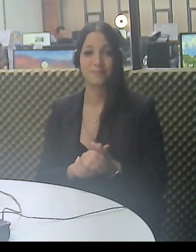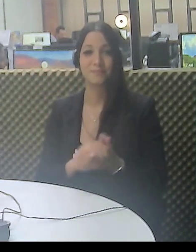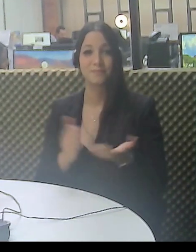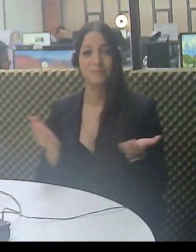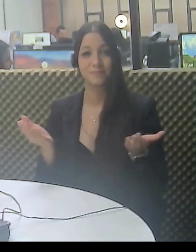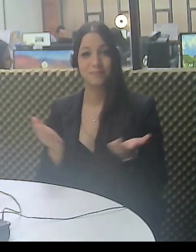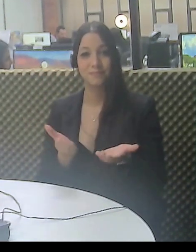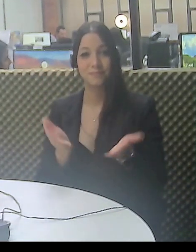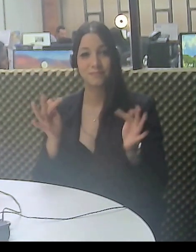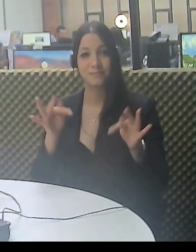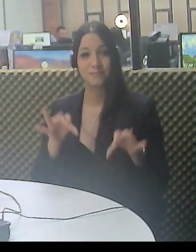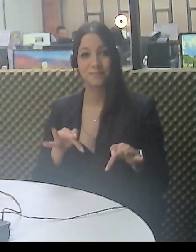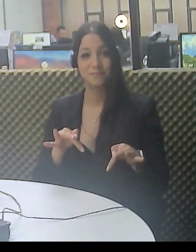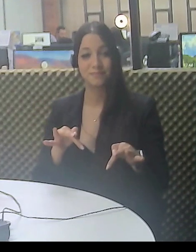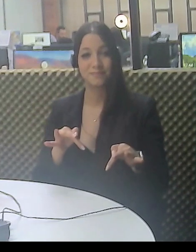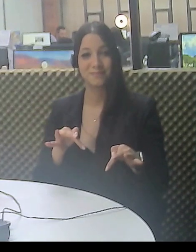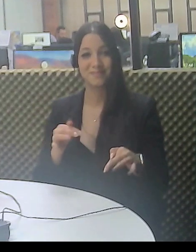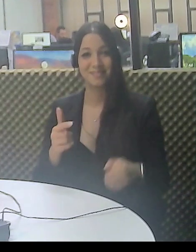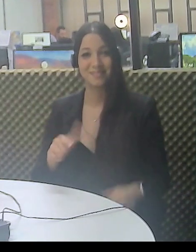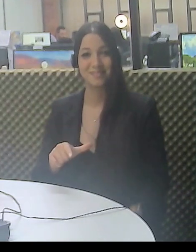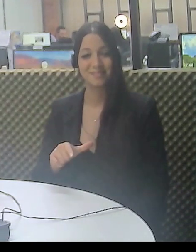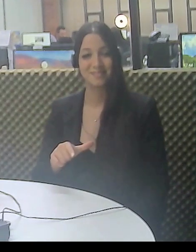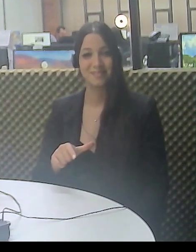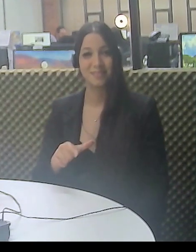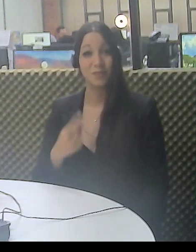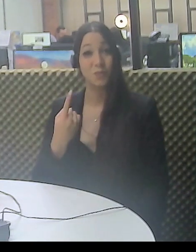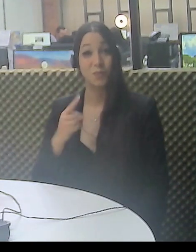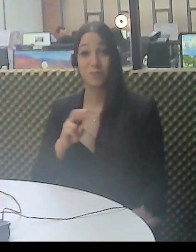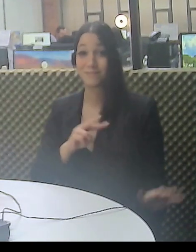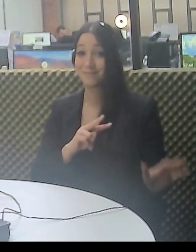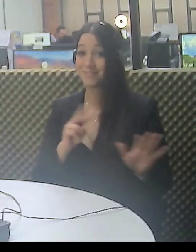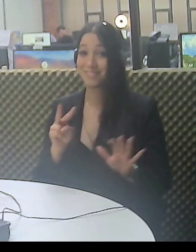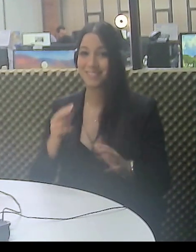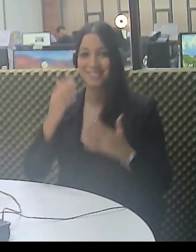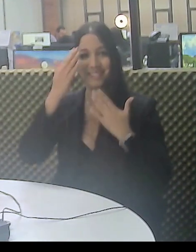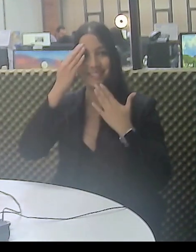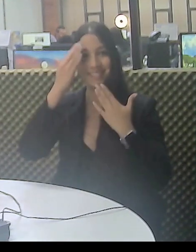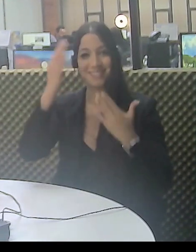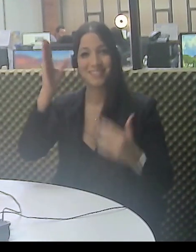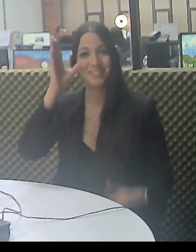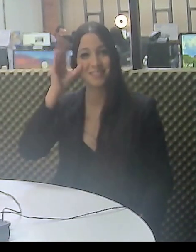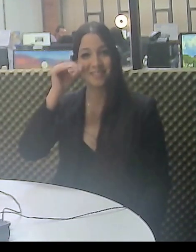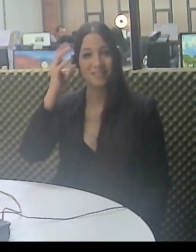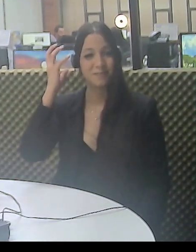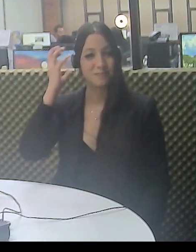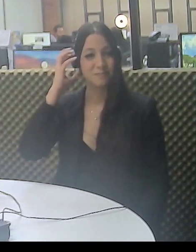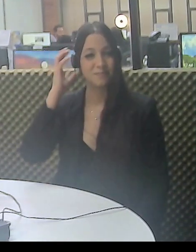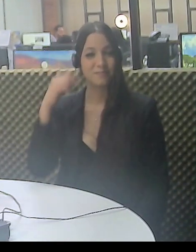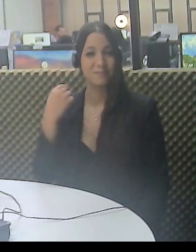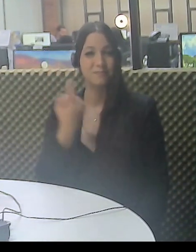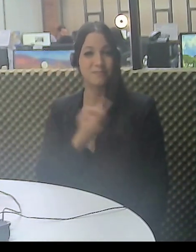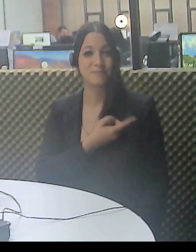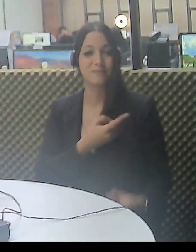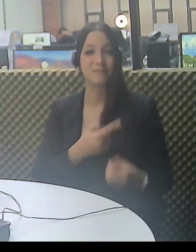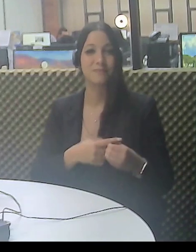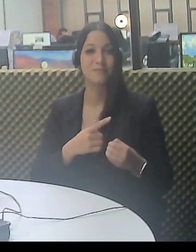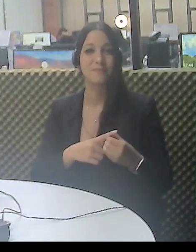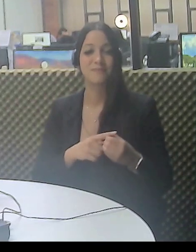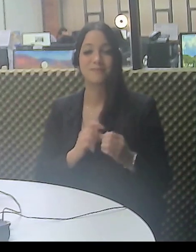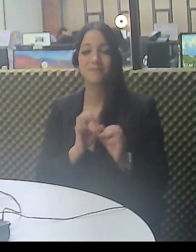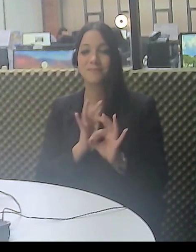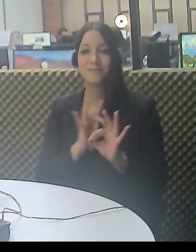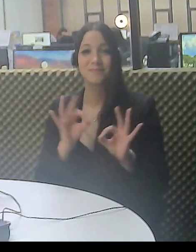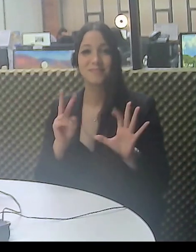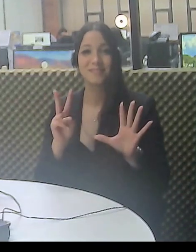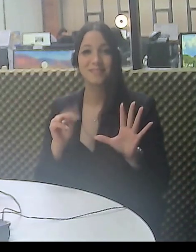notícias. E ficamos por aqui com mais uma edição, a última da semana. Muito obrigada pela sua audiência. Desejo a todos um excelente